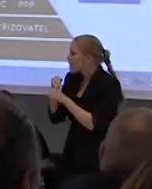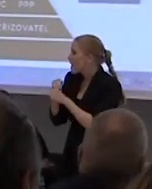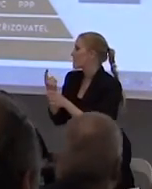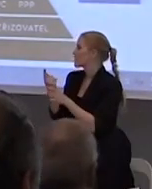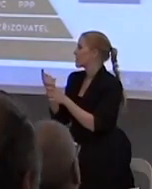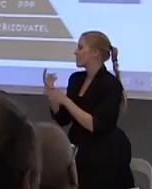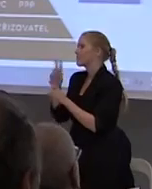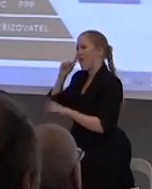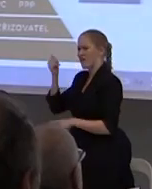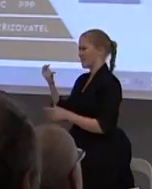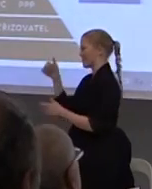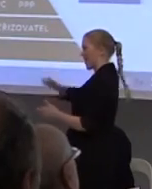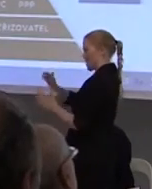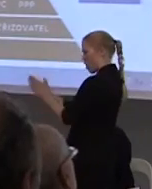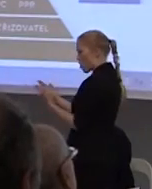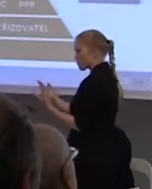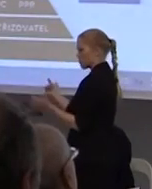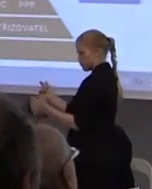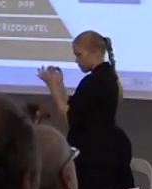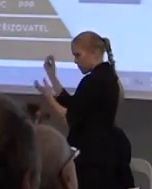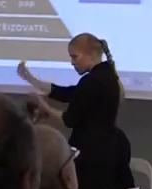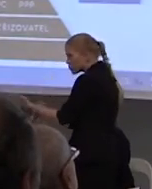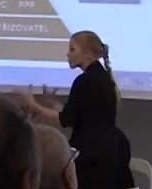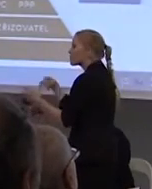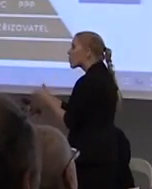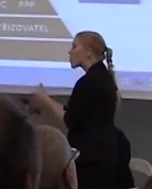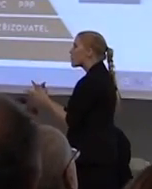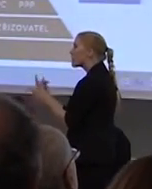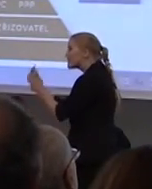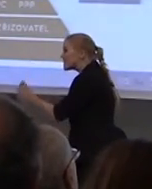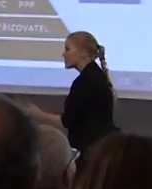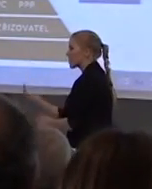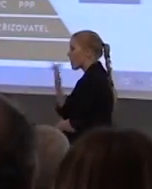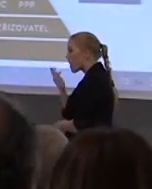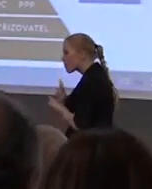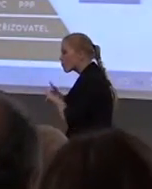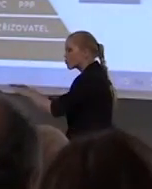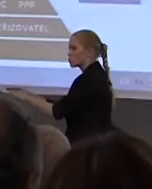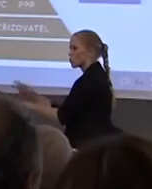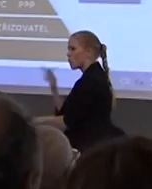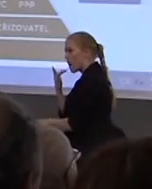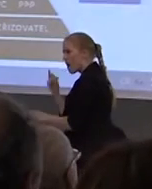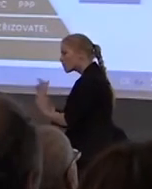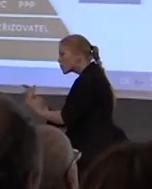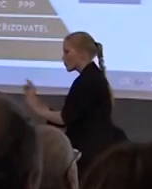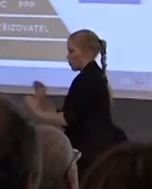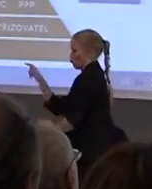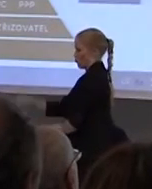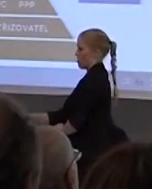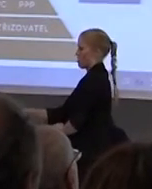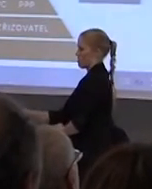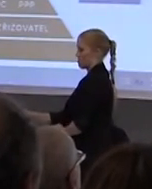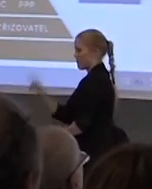katalogem podpůrných opatření, těmi dalšími dodatečnými věcmi, které máte vytištěné, můžete si vzít sebou, tak